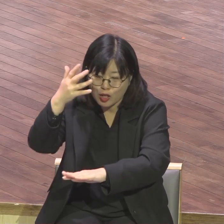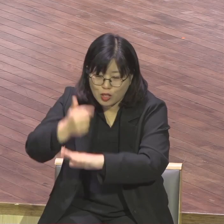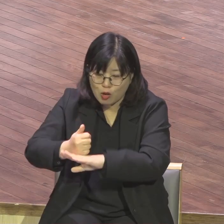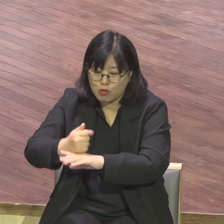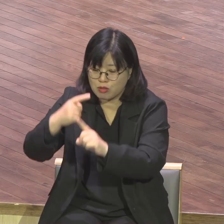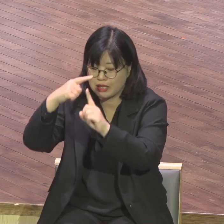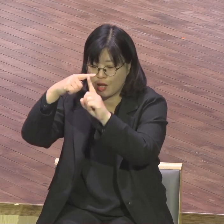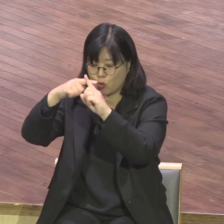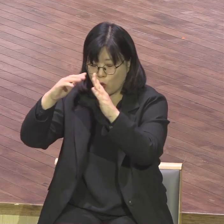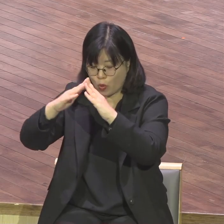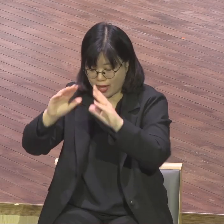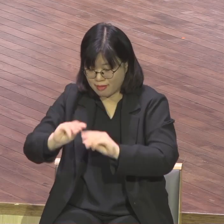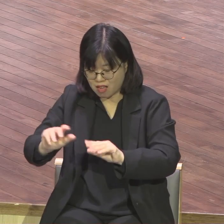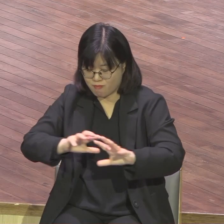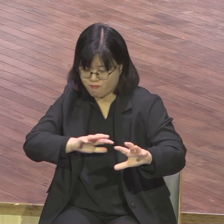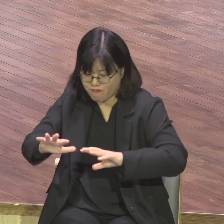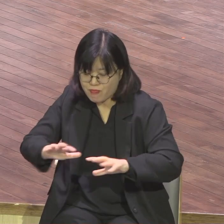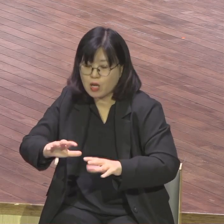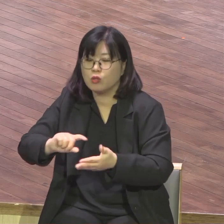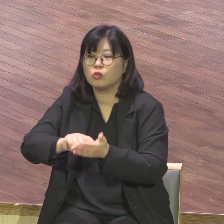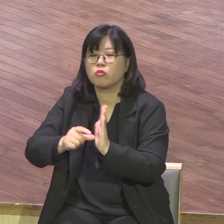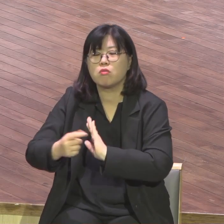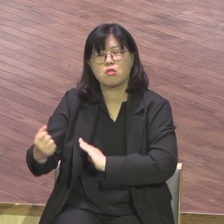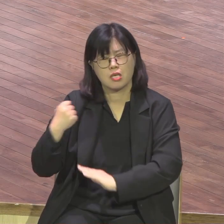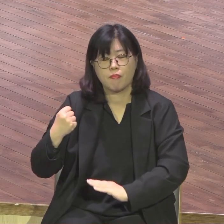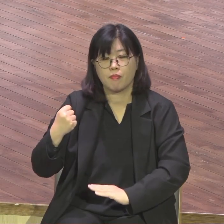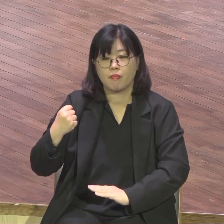하나님과 나와의 단둘이 밀실 기도,